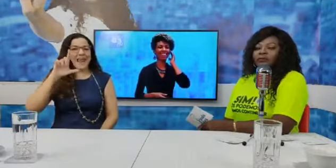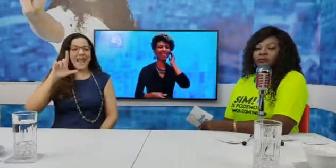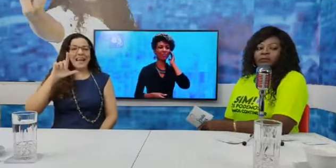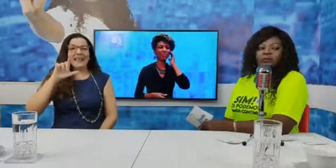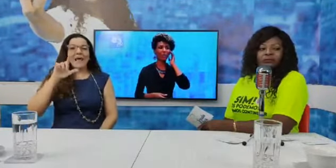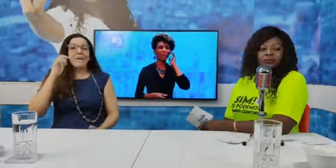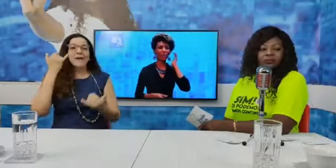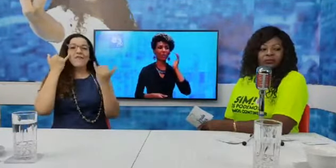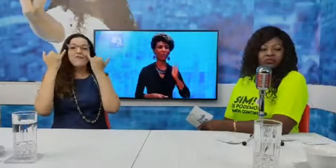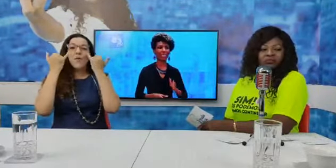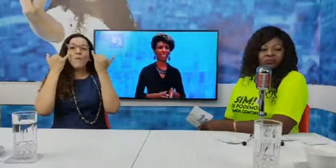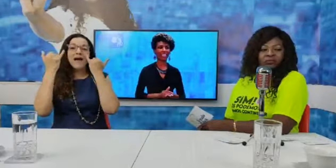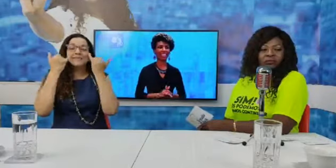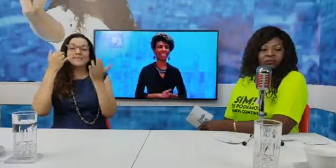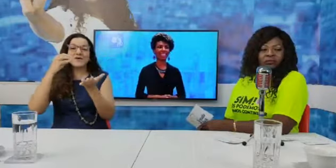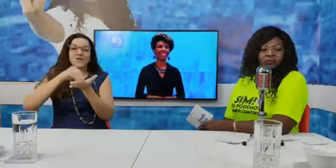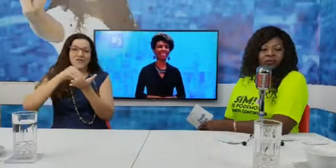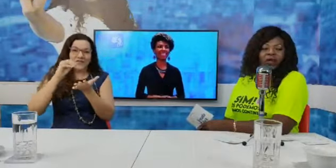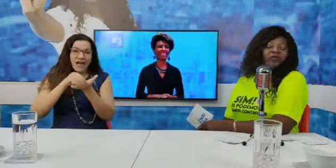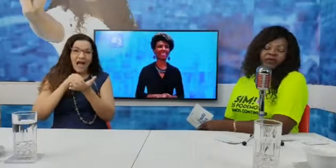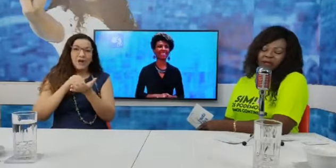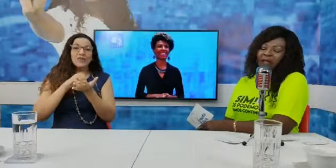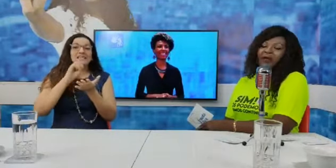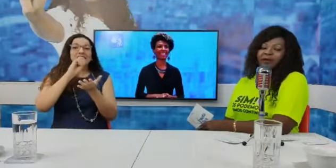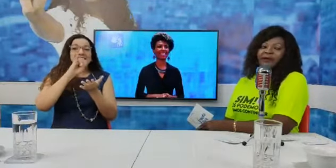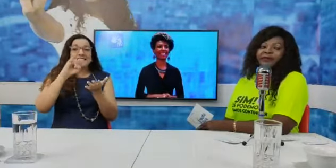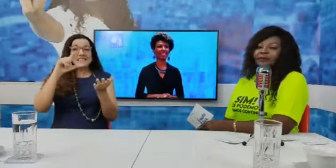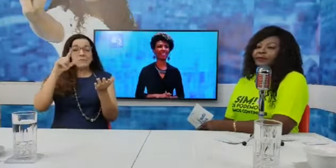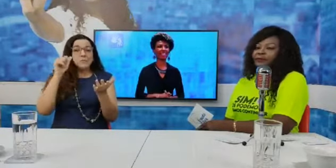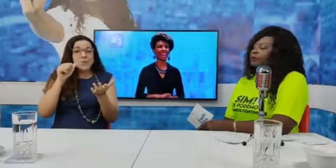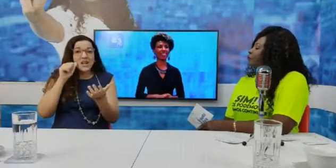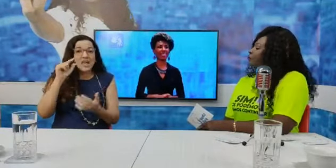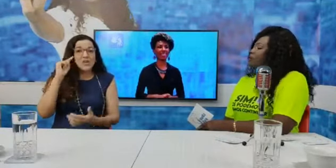ela limpou o corpo, né? Eu vou falar agora. Então